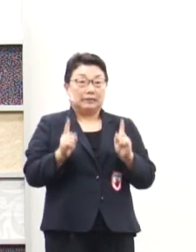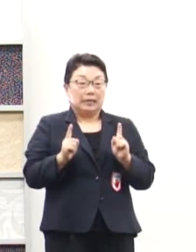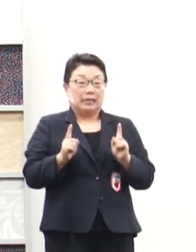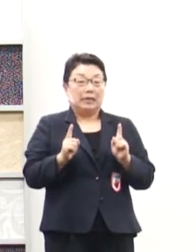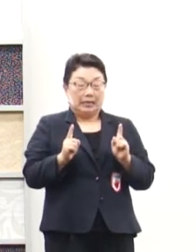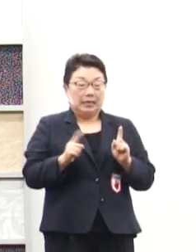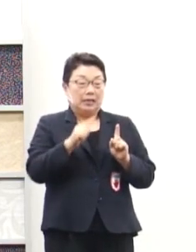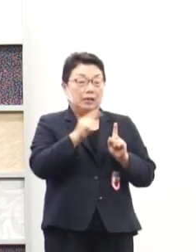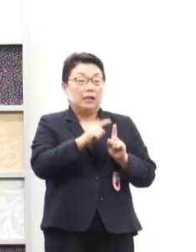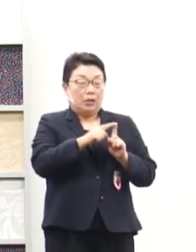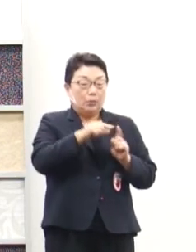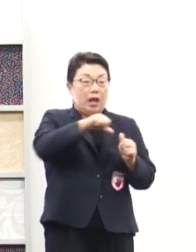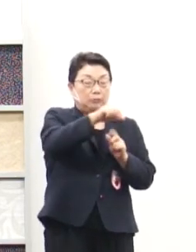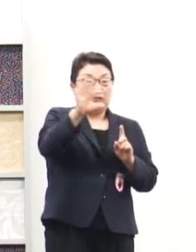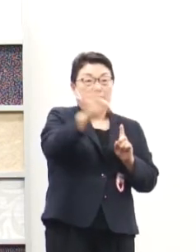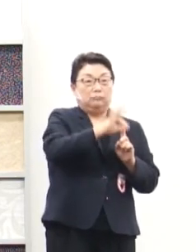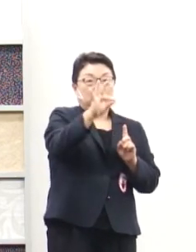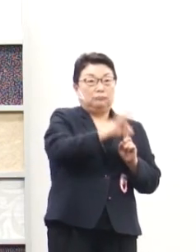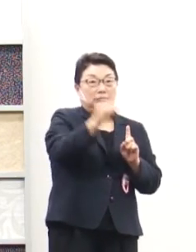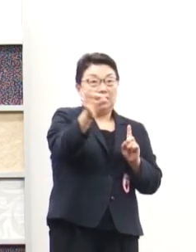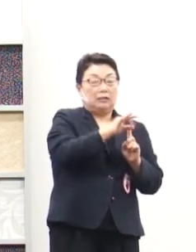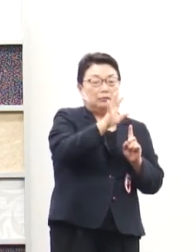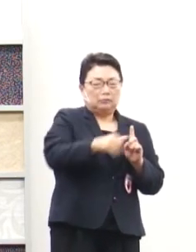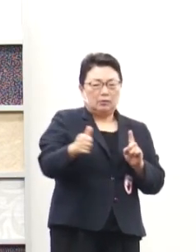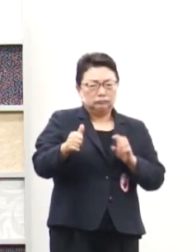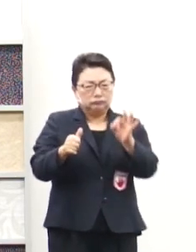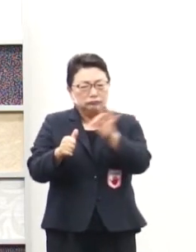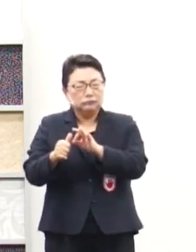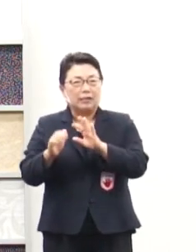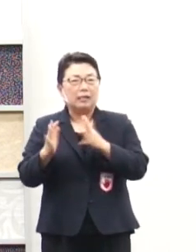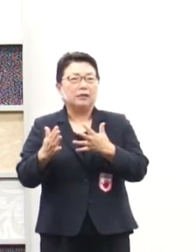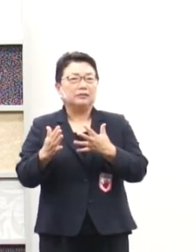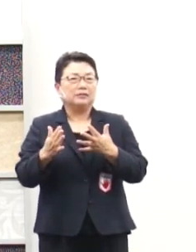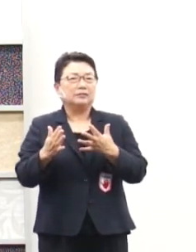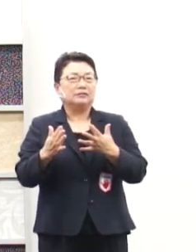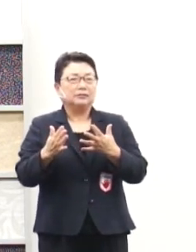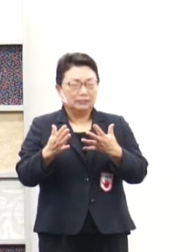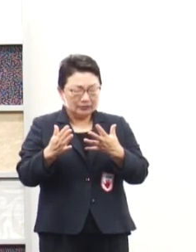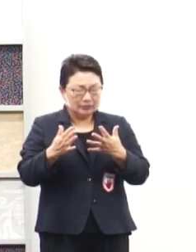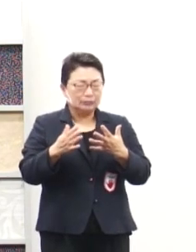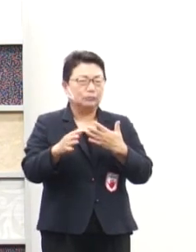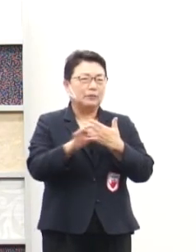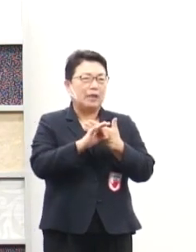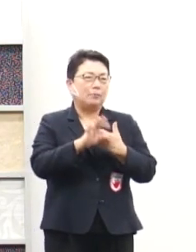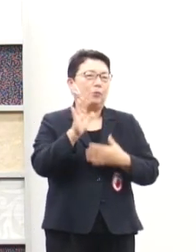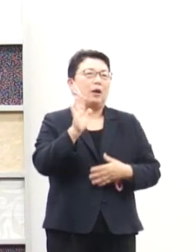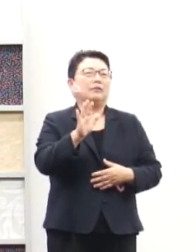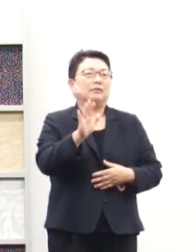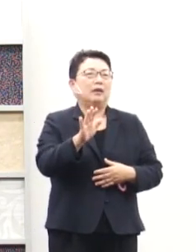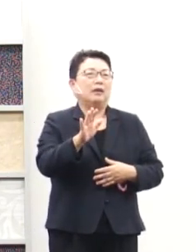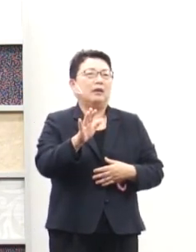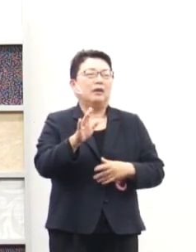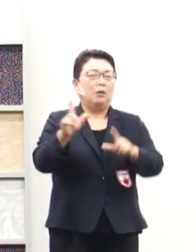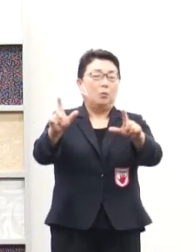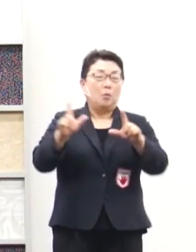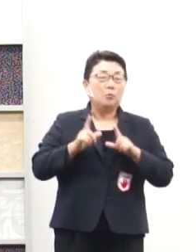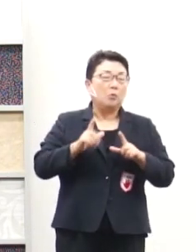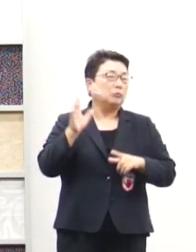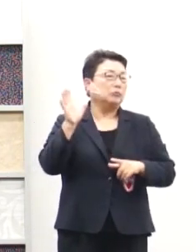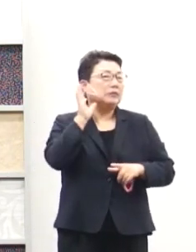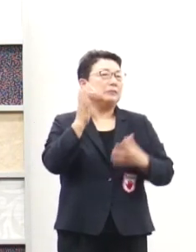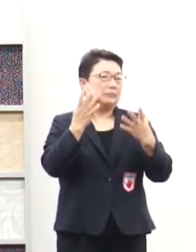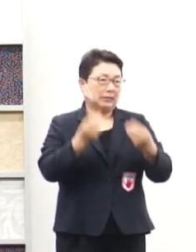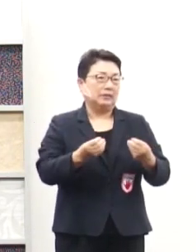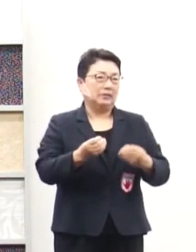の方はアプリが鳴ったけれども片方の方は鳴っていないというようなケースもあったという報告は聞いています。以